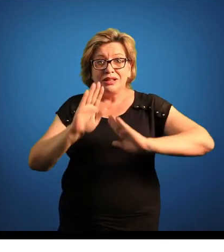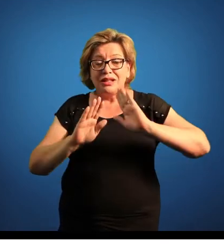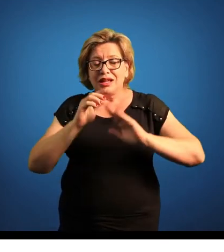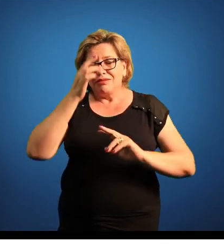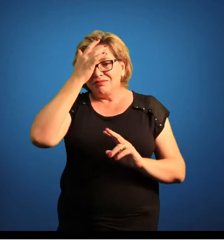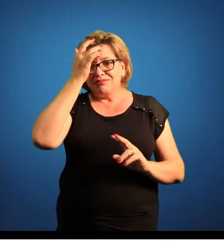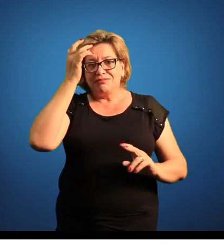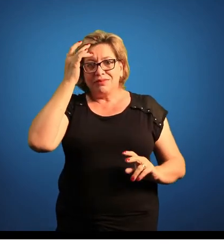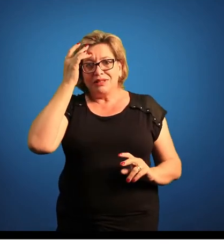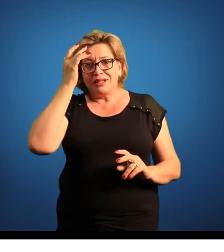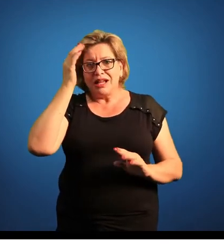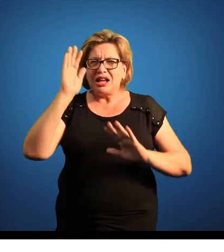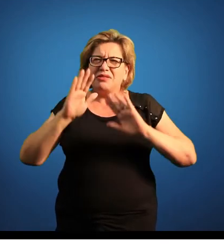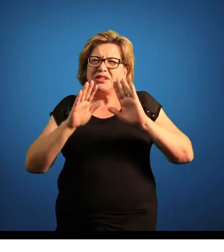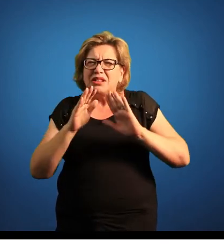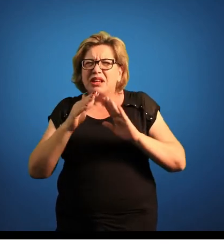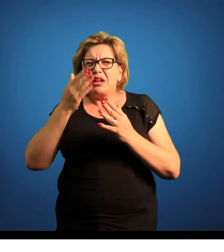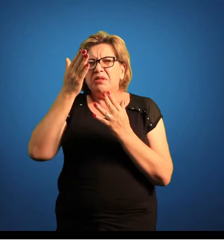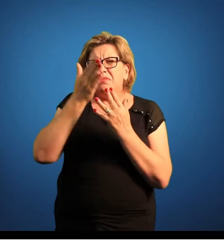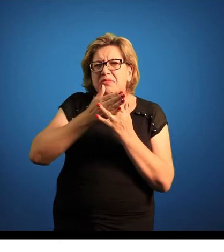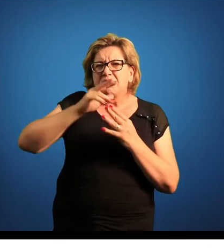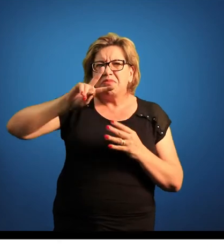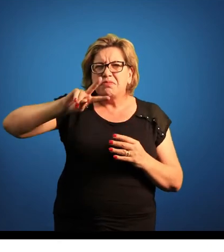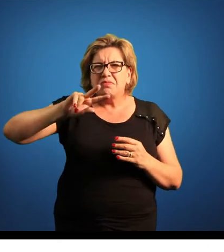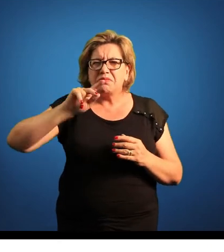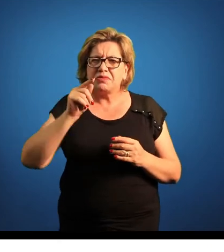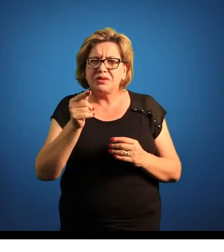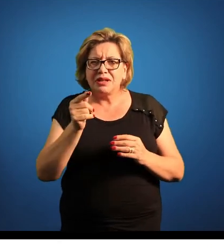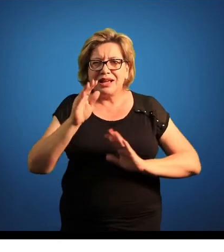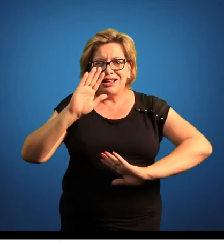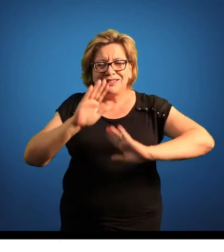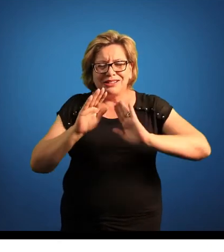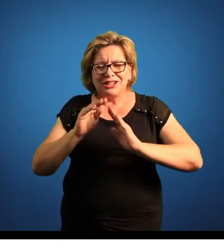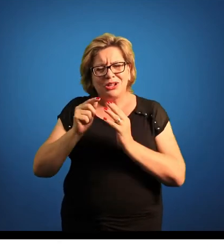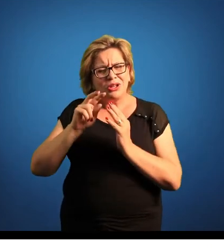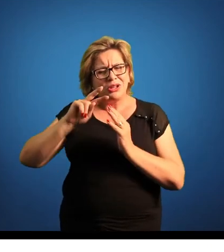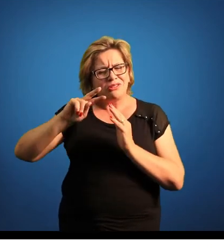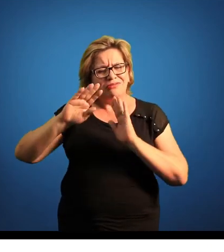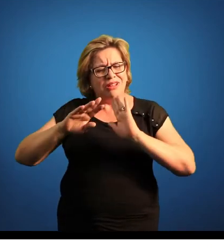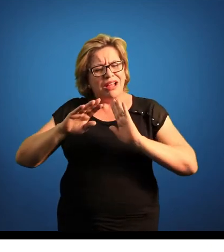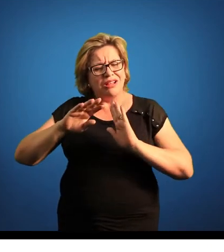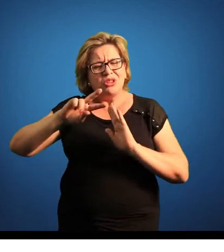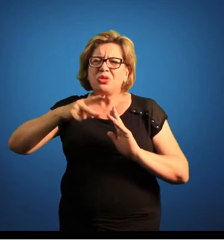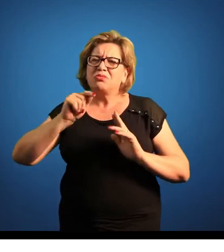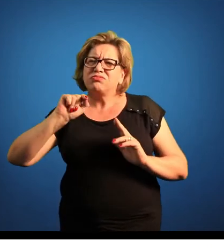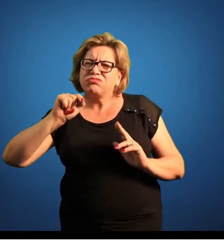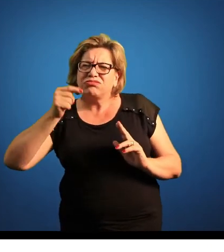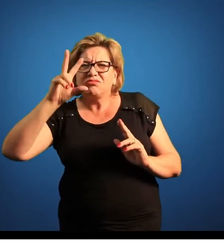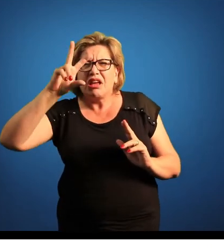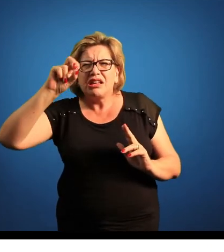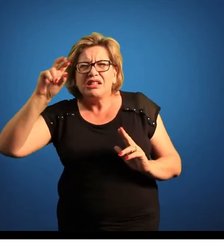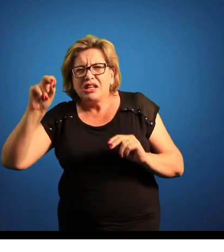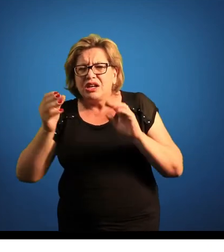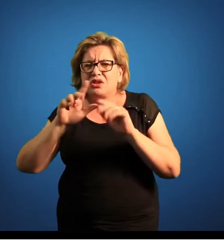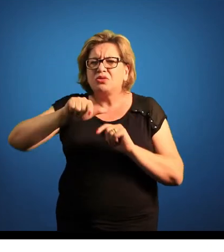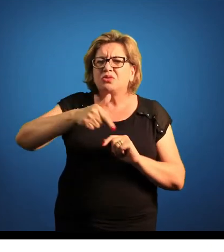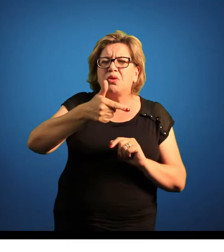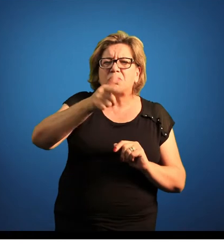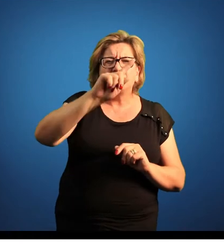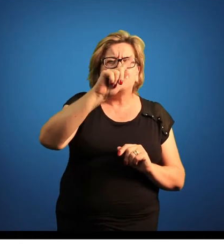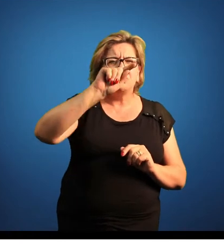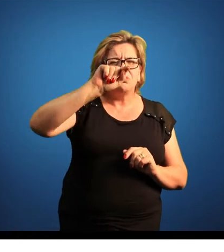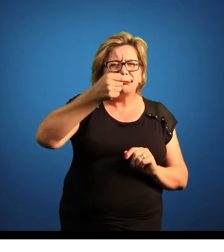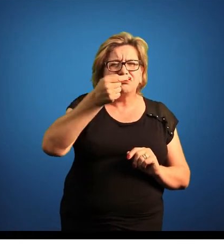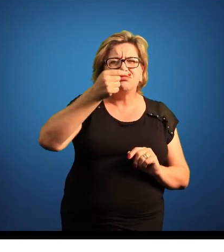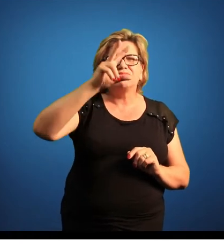forma? A média é 2.000, então alguns ganham um pouquinho mais, 2.000, você sabe que é a média, sabe que não é todo mundo que ganha 2.000,